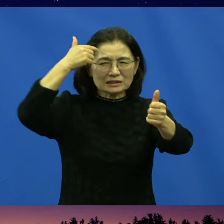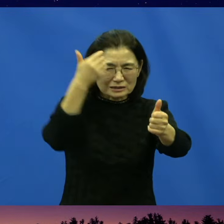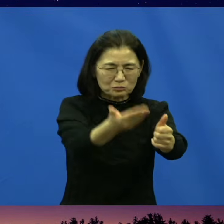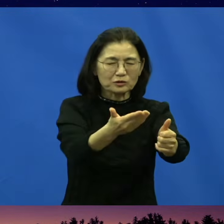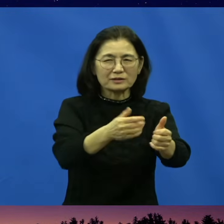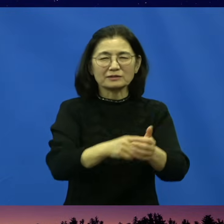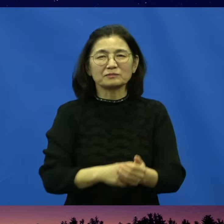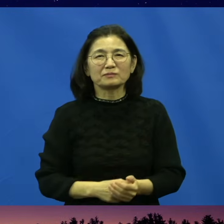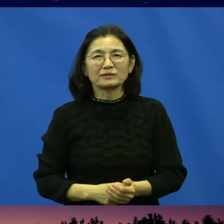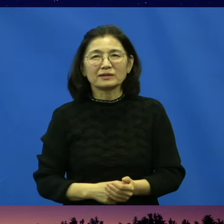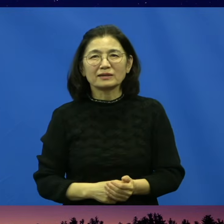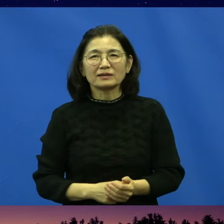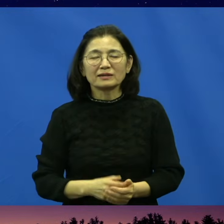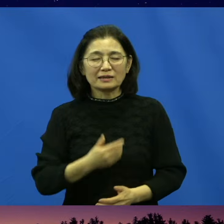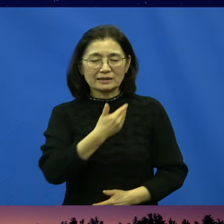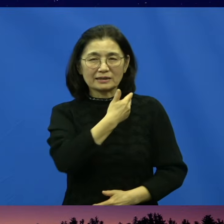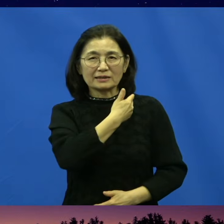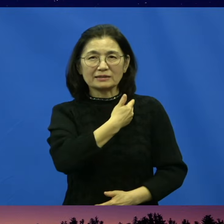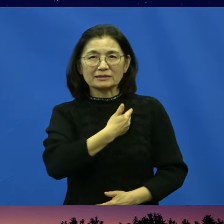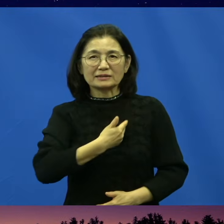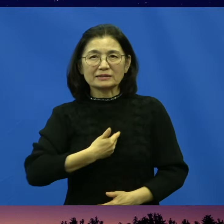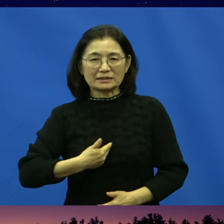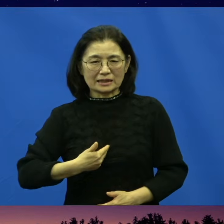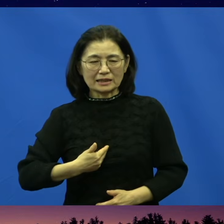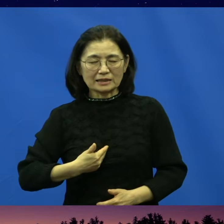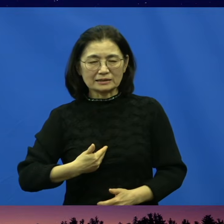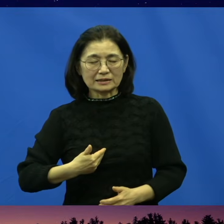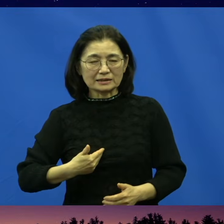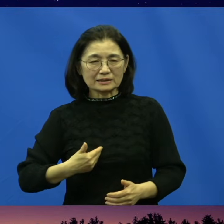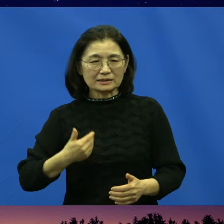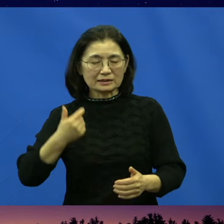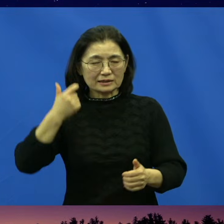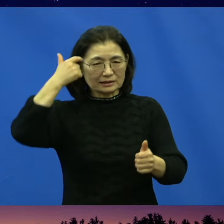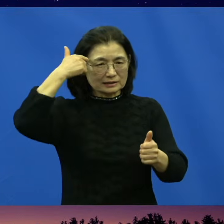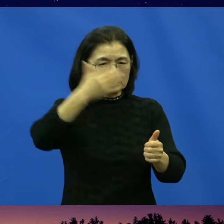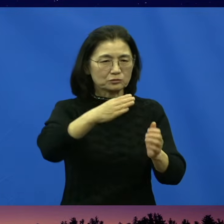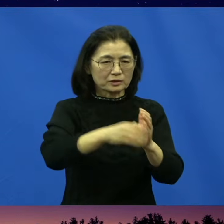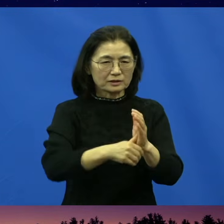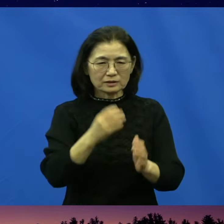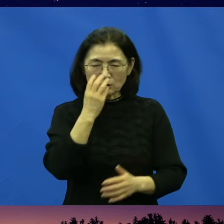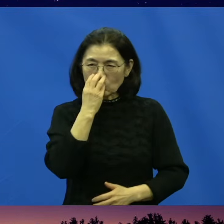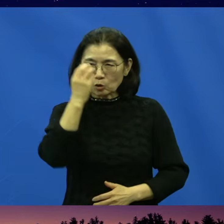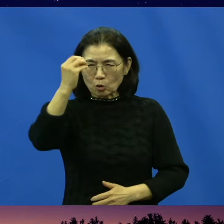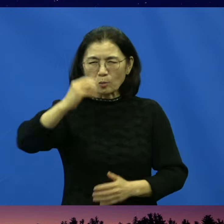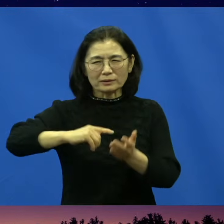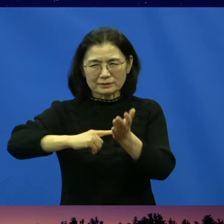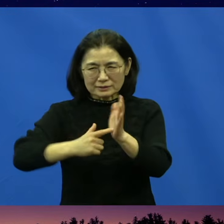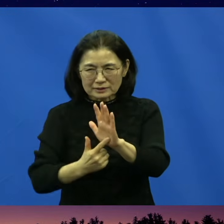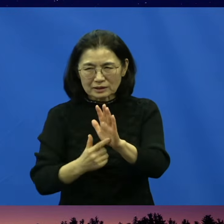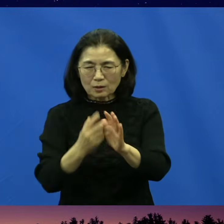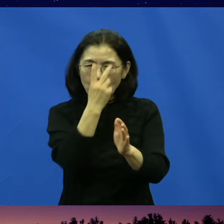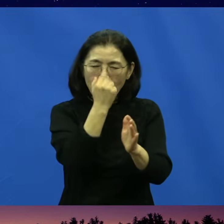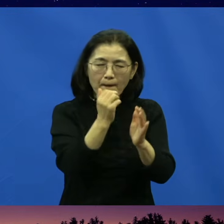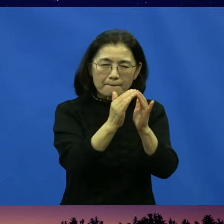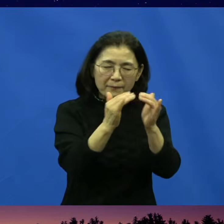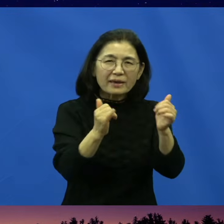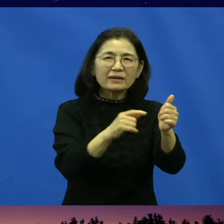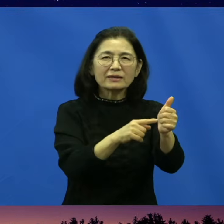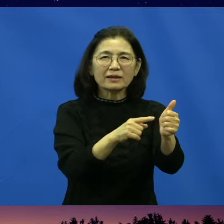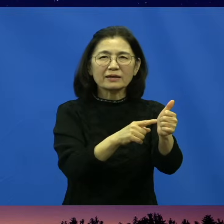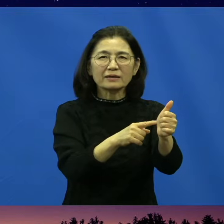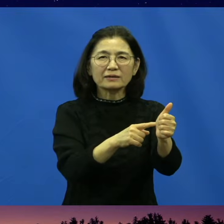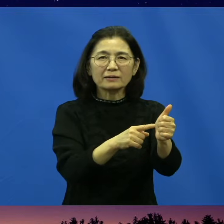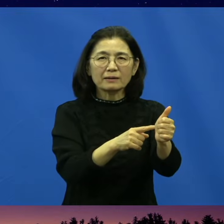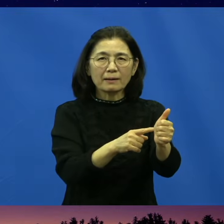질문이 제자들에게는 그들의 교만을 드러내는 질문이 되게 하셨고, 바디메오에게는